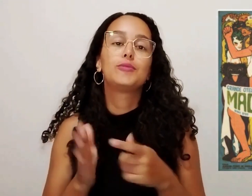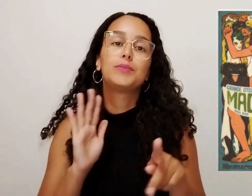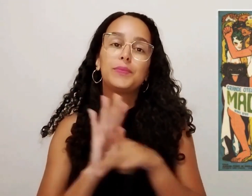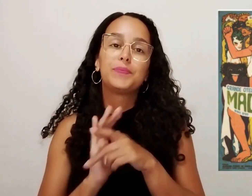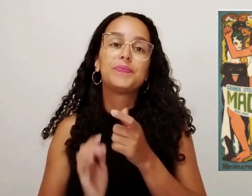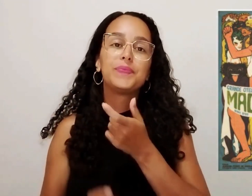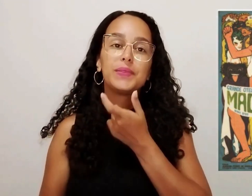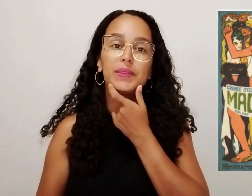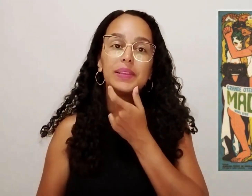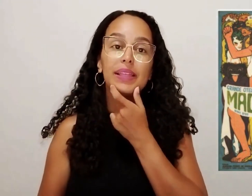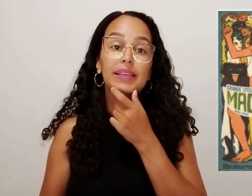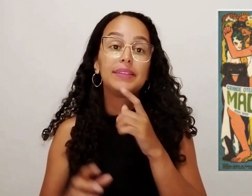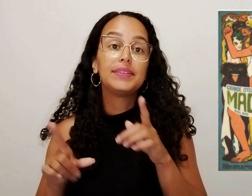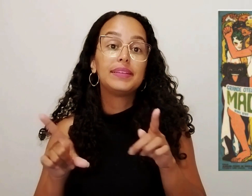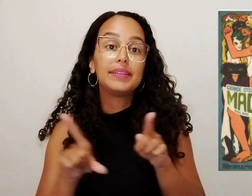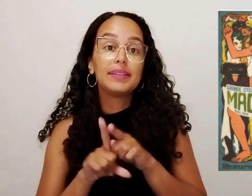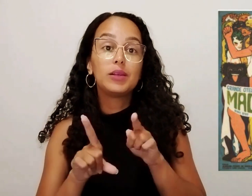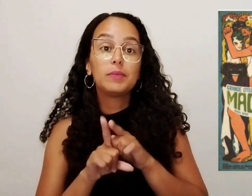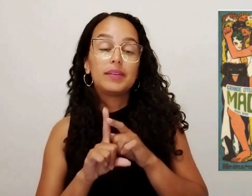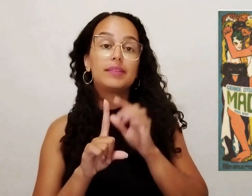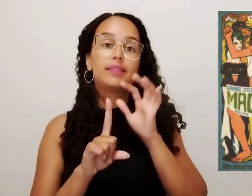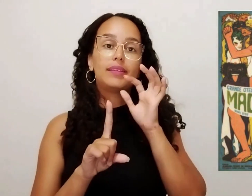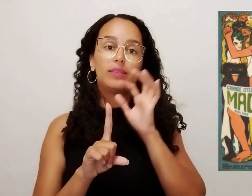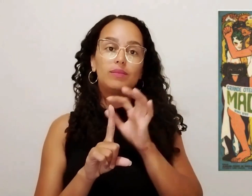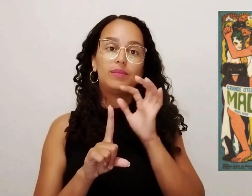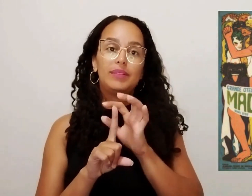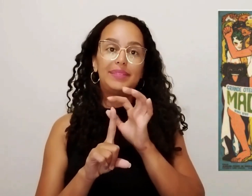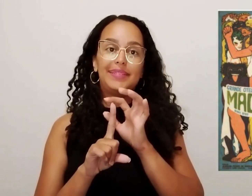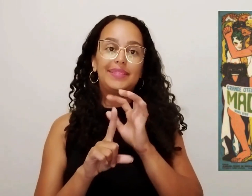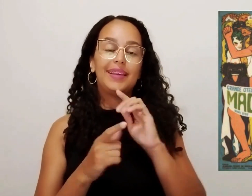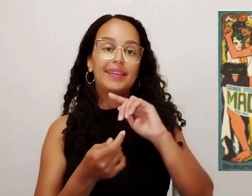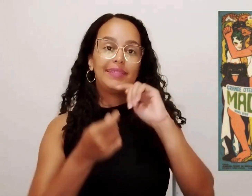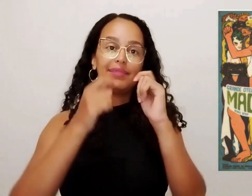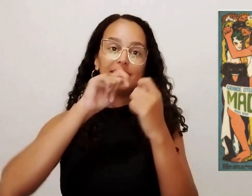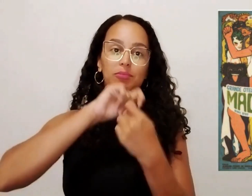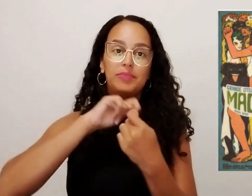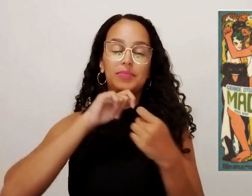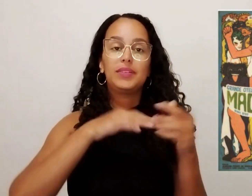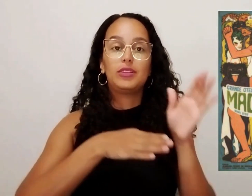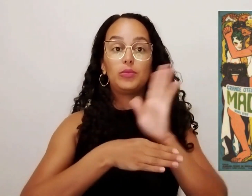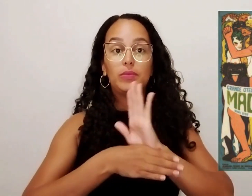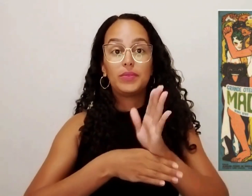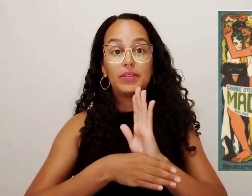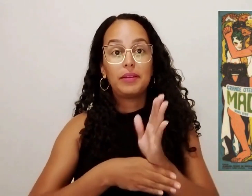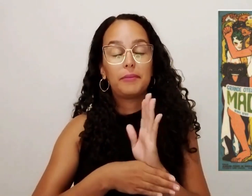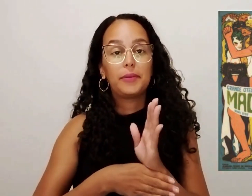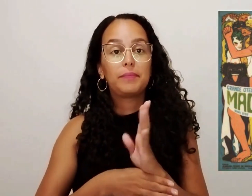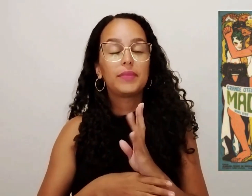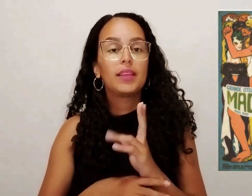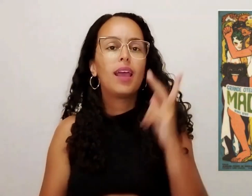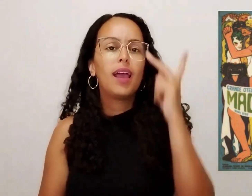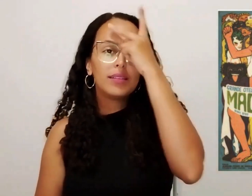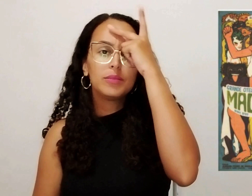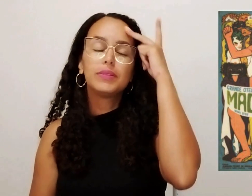O filme foi muito elogiado pelo público e pela crítica. Como o livro é cheio de ações,